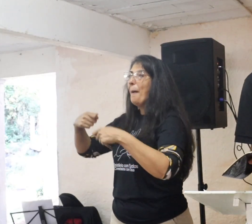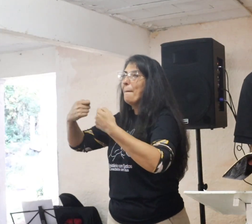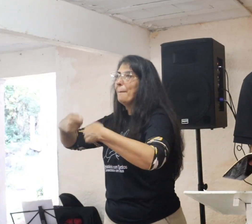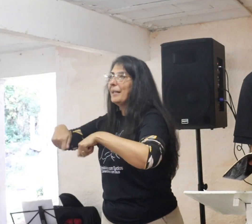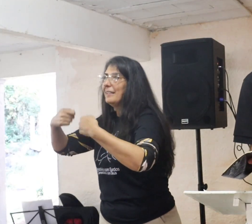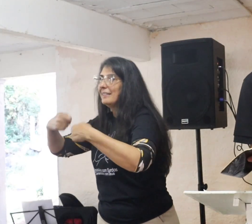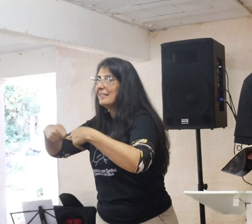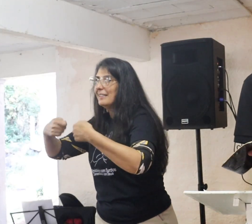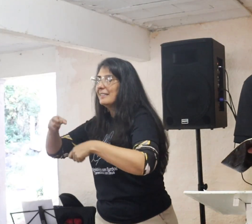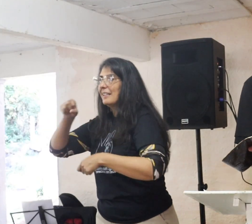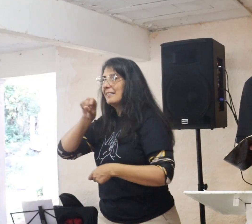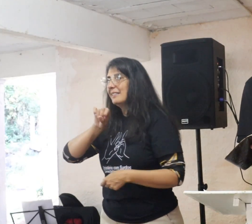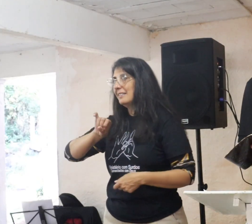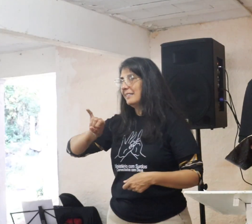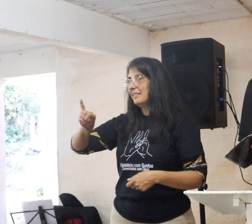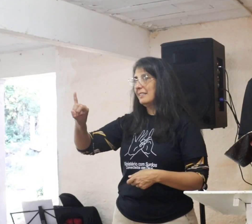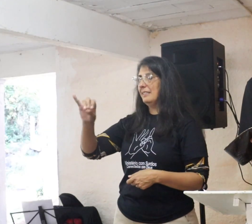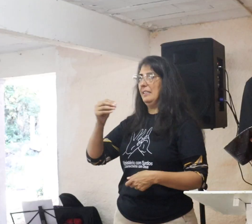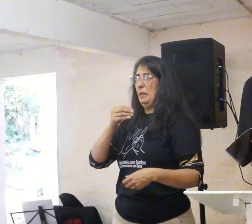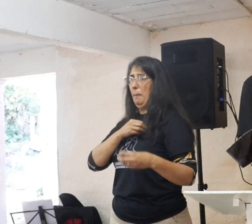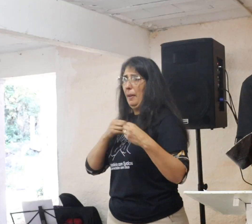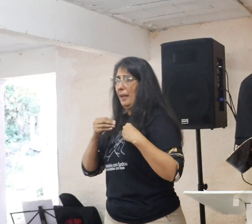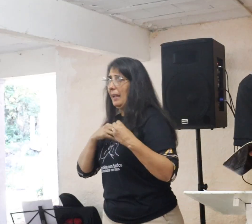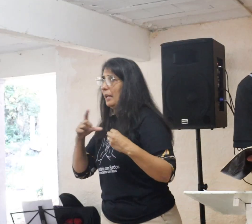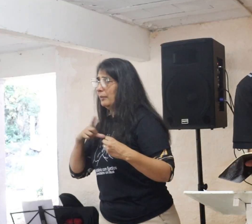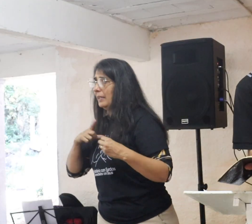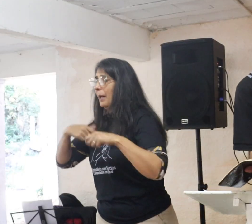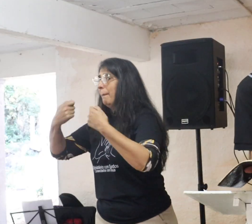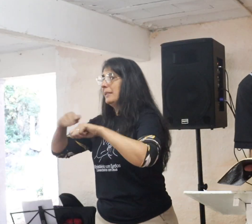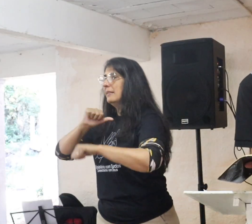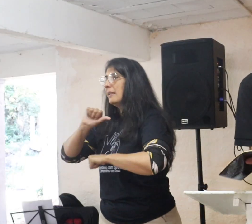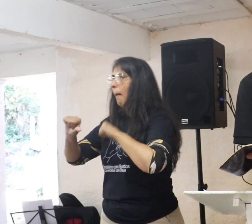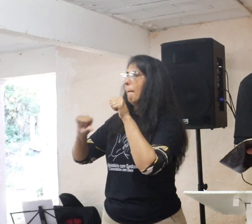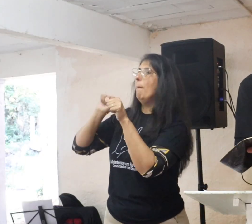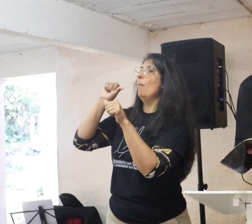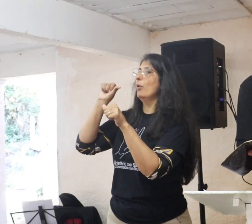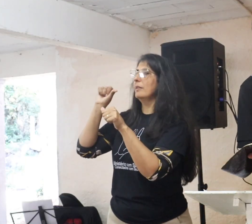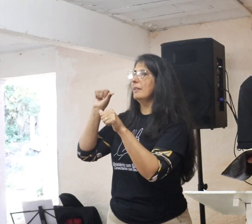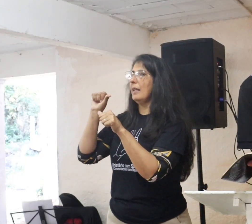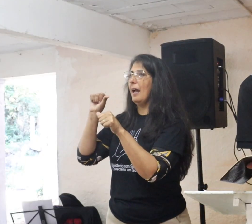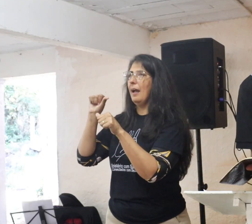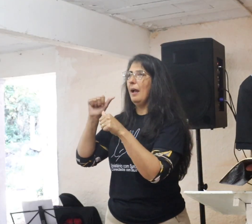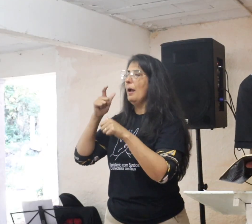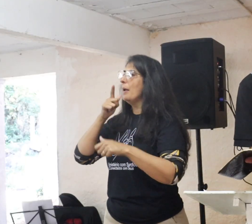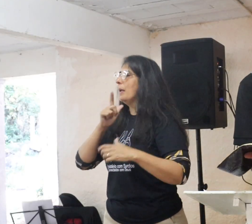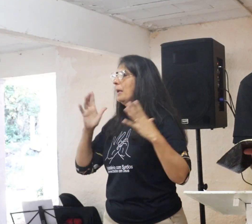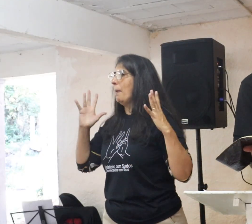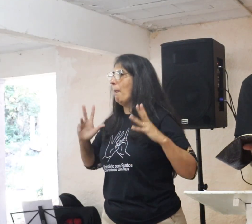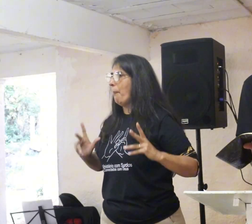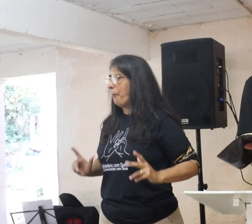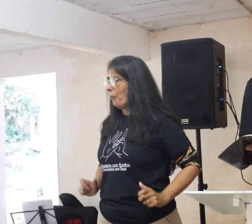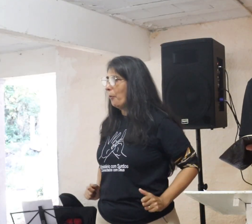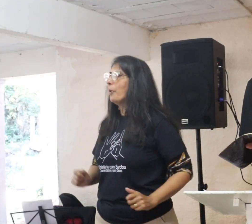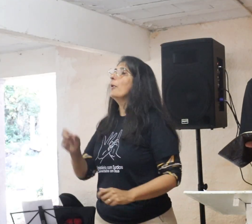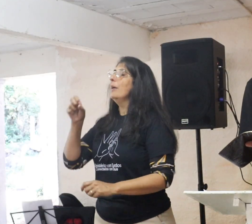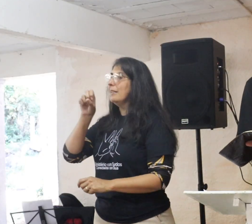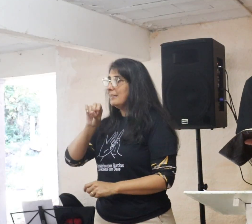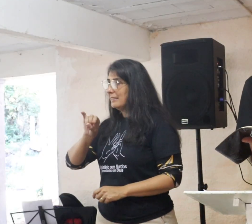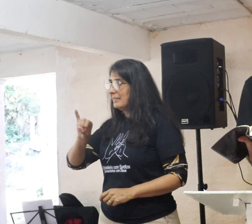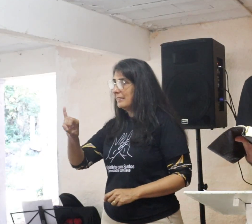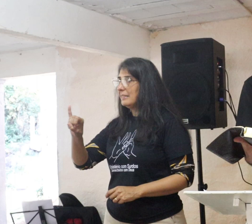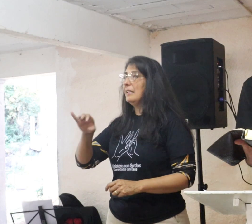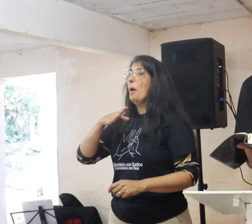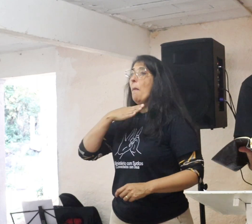que é corruptível se revista de incorruptibilidade, e aquilo que é mortal se revista